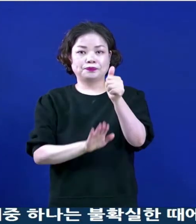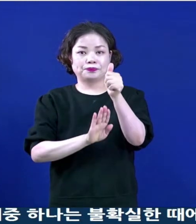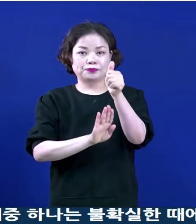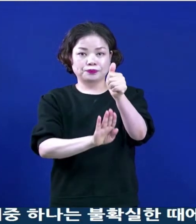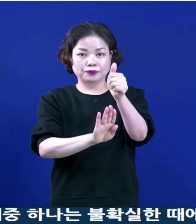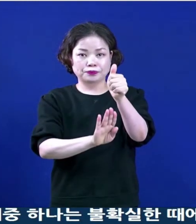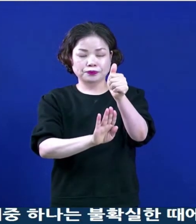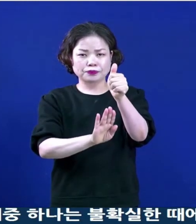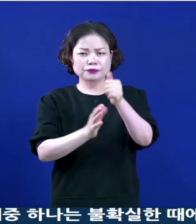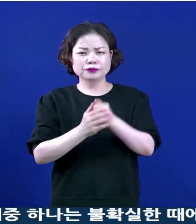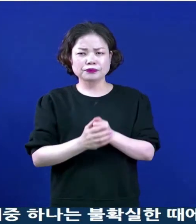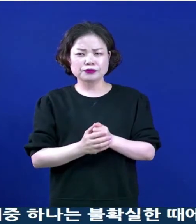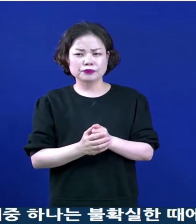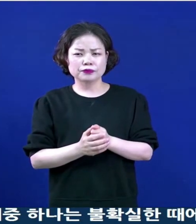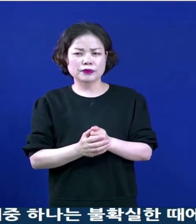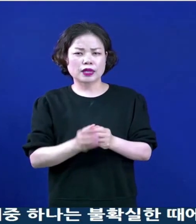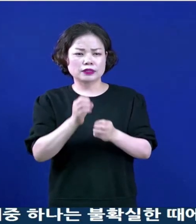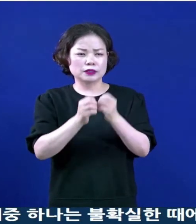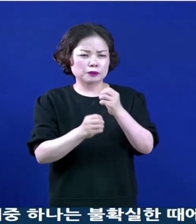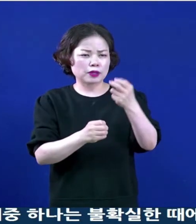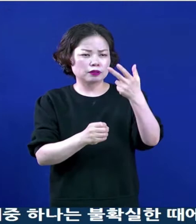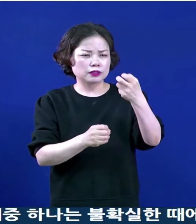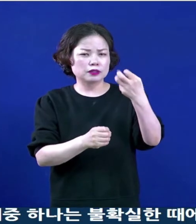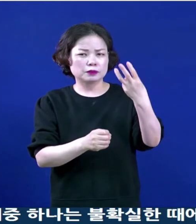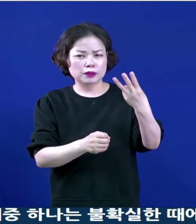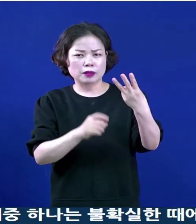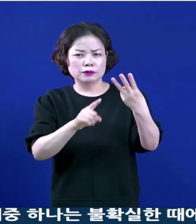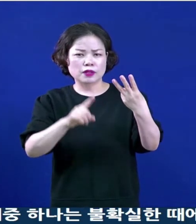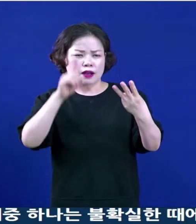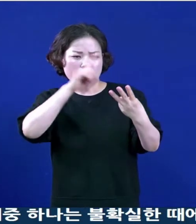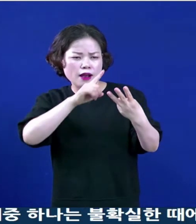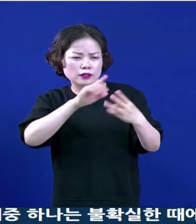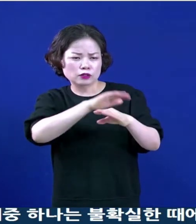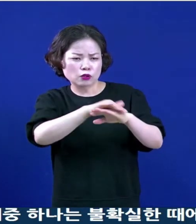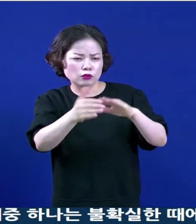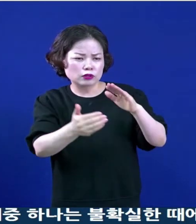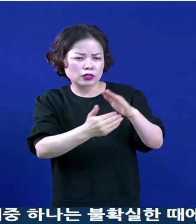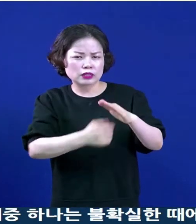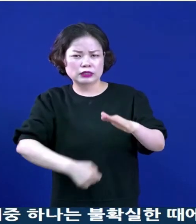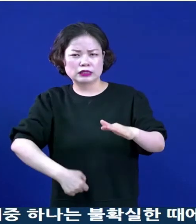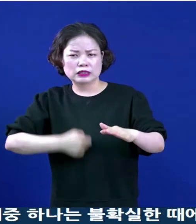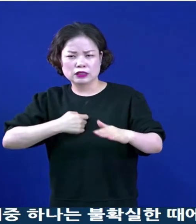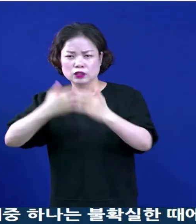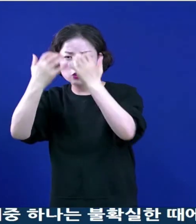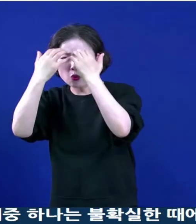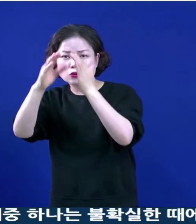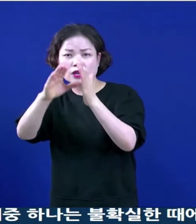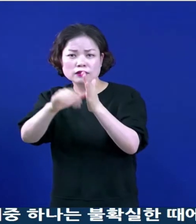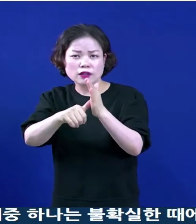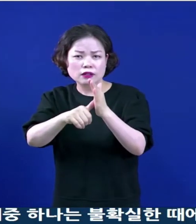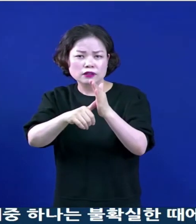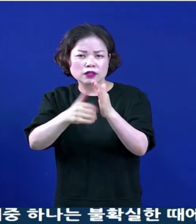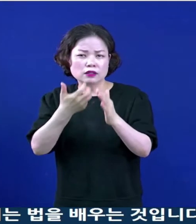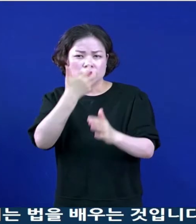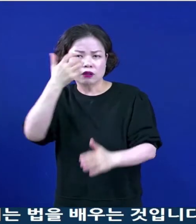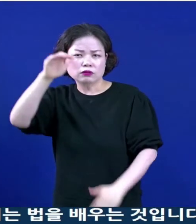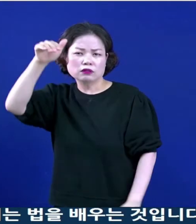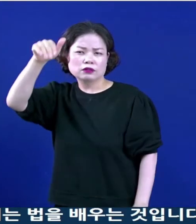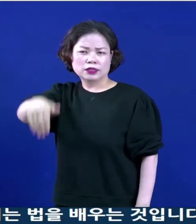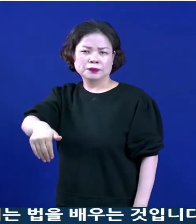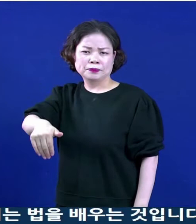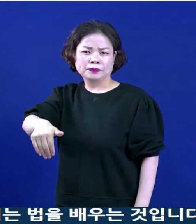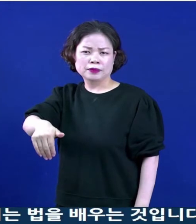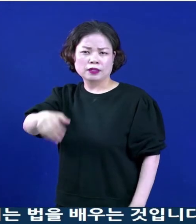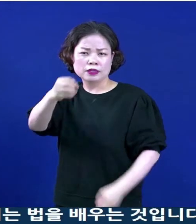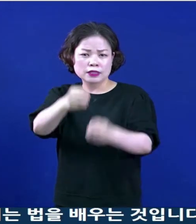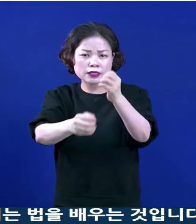그랬고요, 시편 73편에서 악인이 형통하고 의인이 고난당하는 현실 때문에 영적 침체 가운데 들어갔던